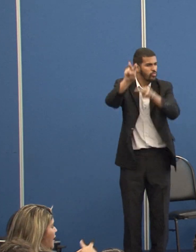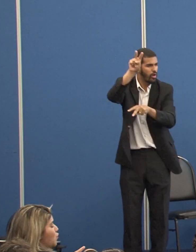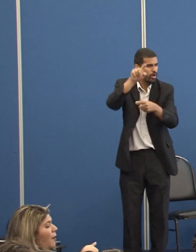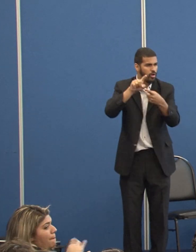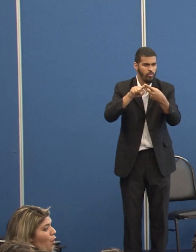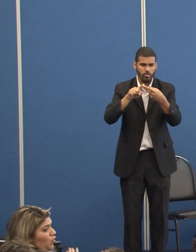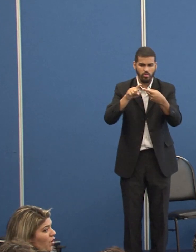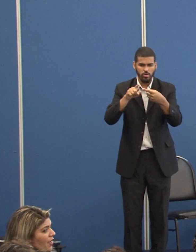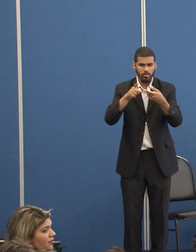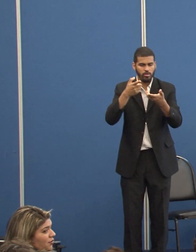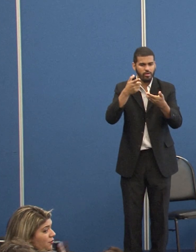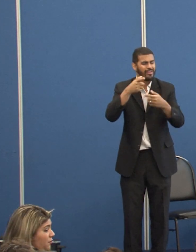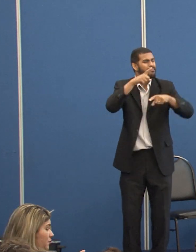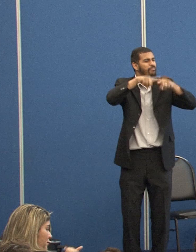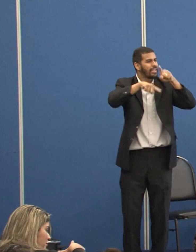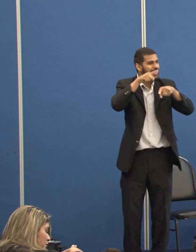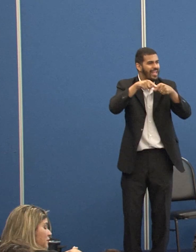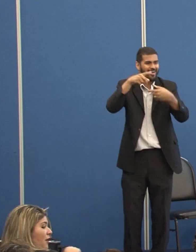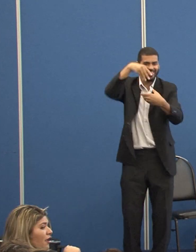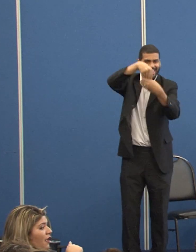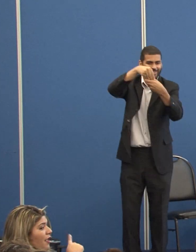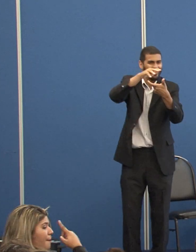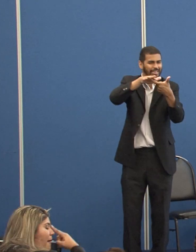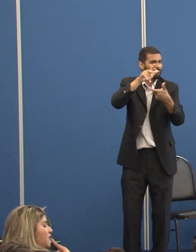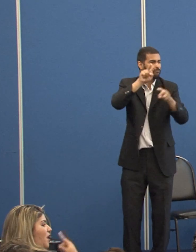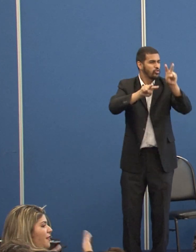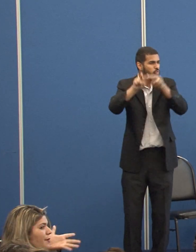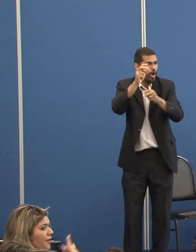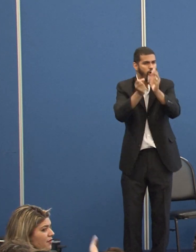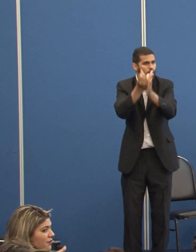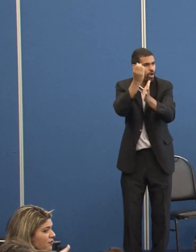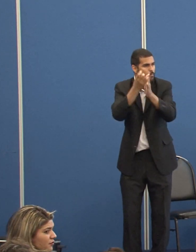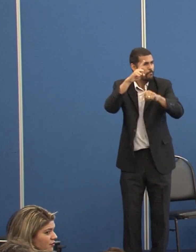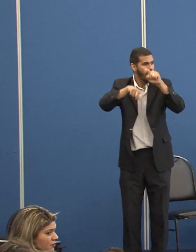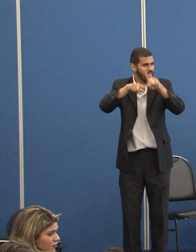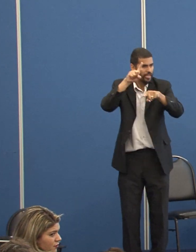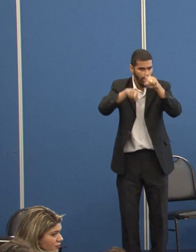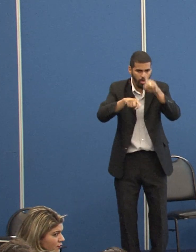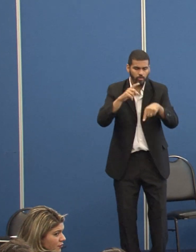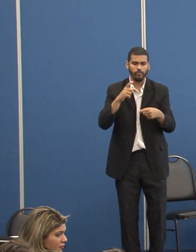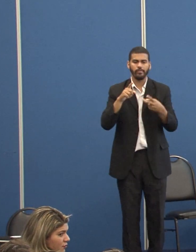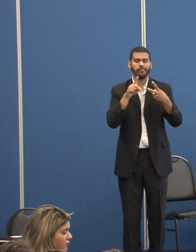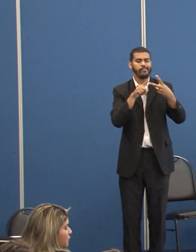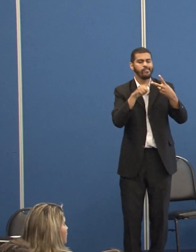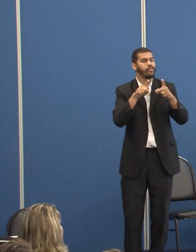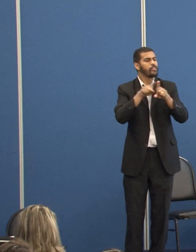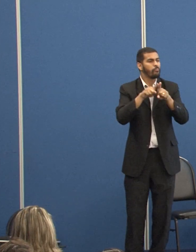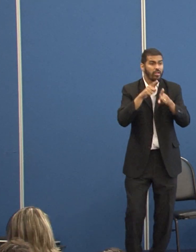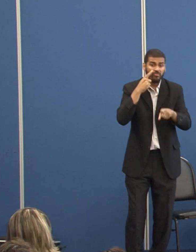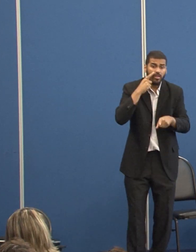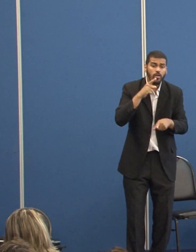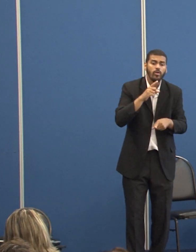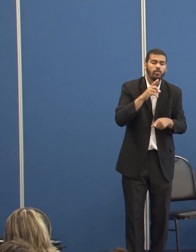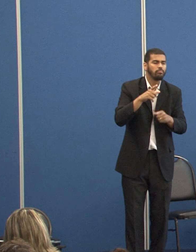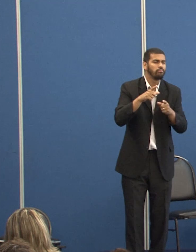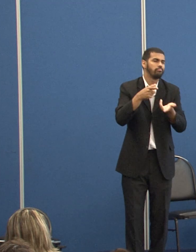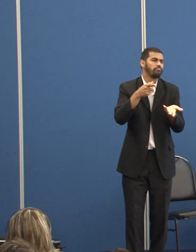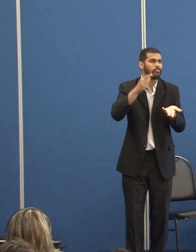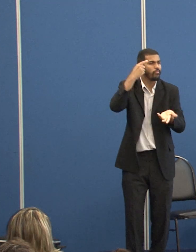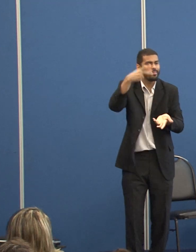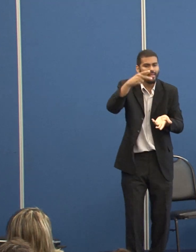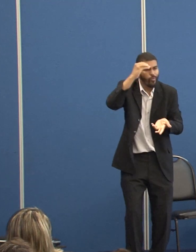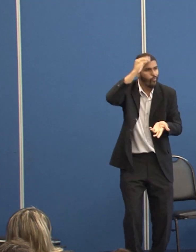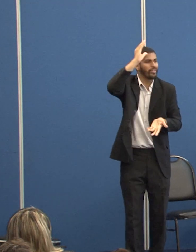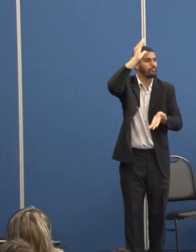que esse aluno precisa ter, nós precisamos verificar o conhecimento prévio deste aluno,